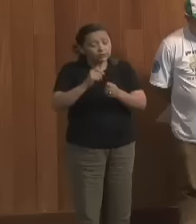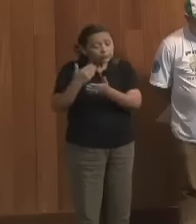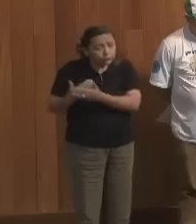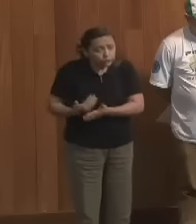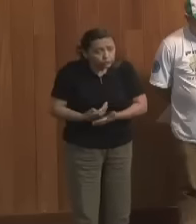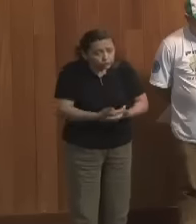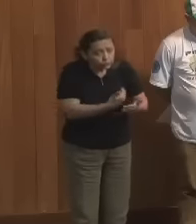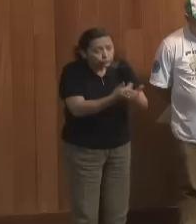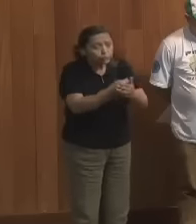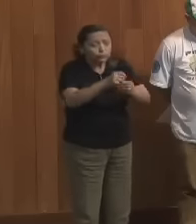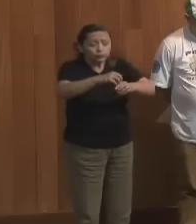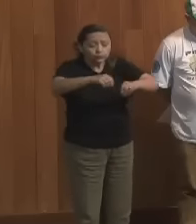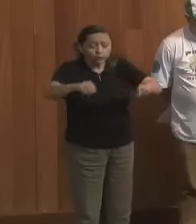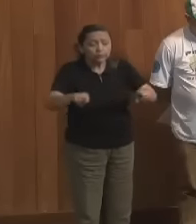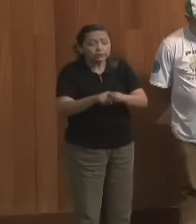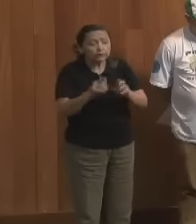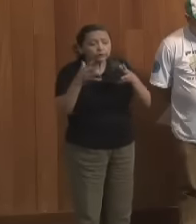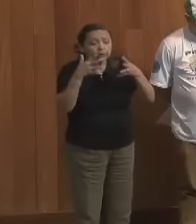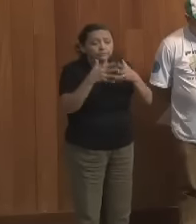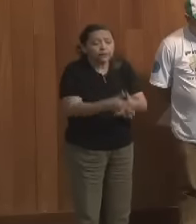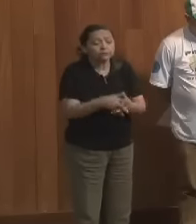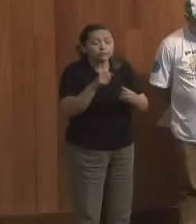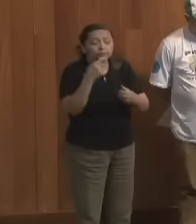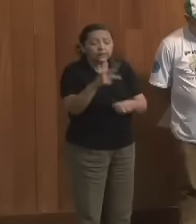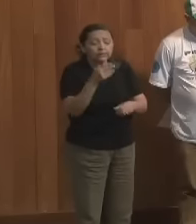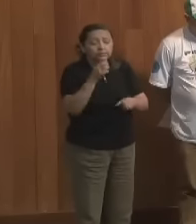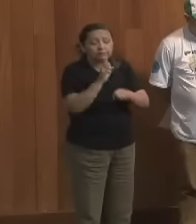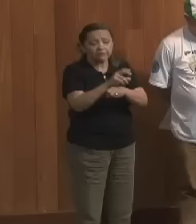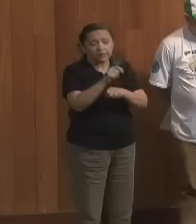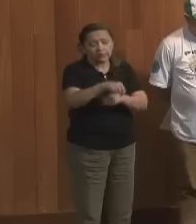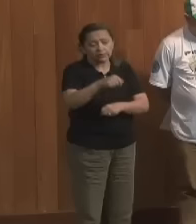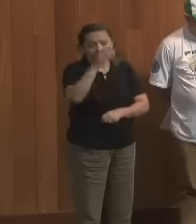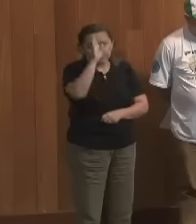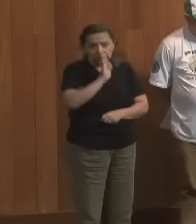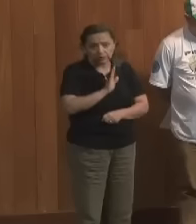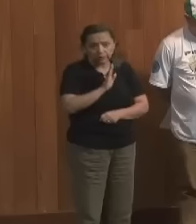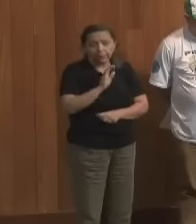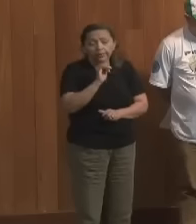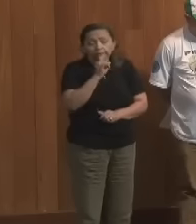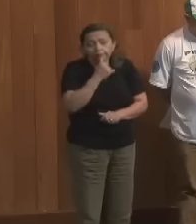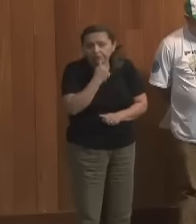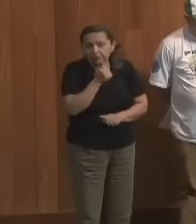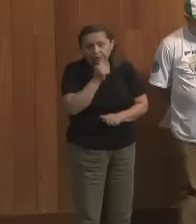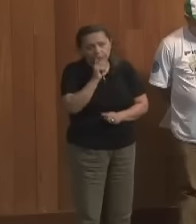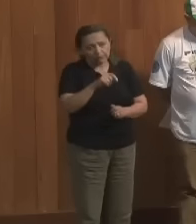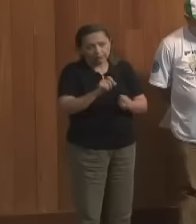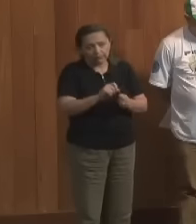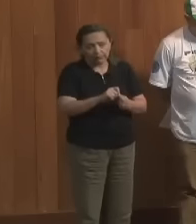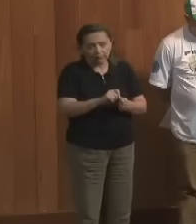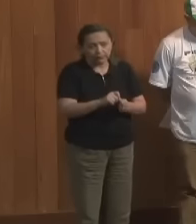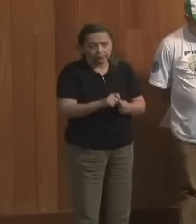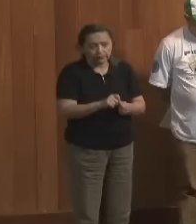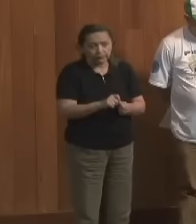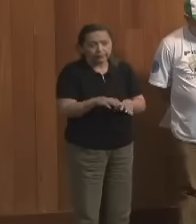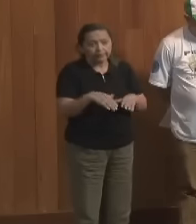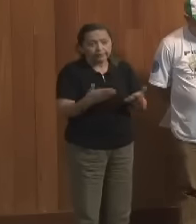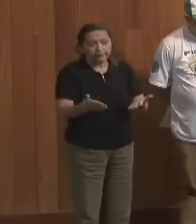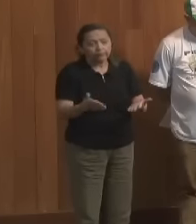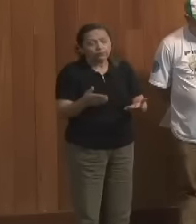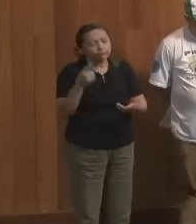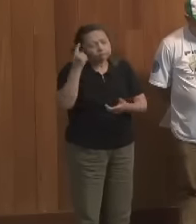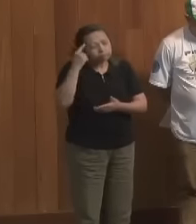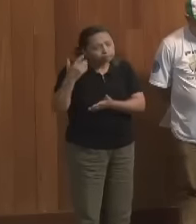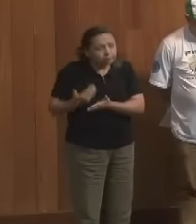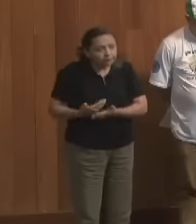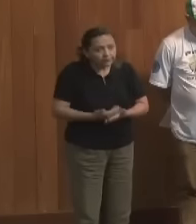dos impactos desse agrotóxico no Brasil, o que não é feito. Então, pensar em uma